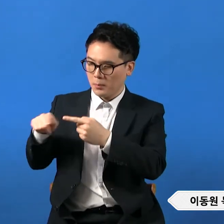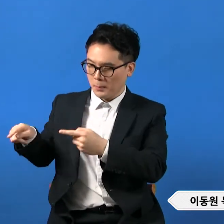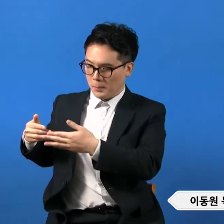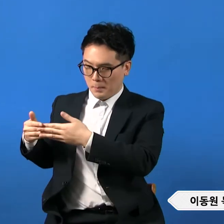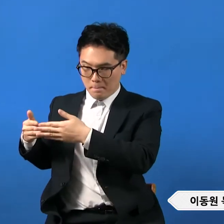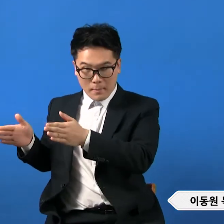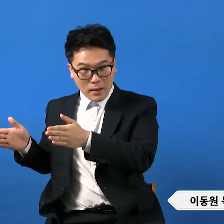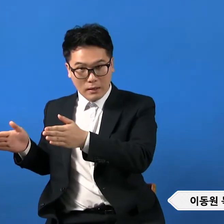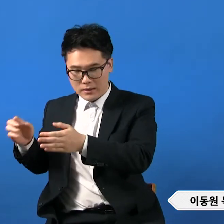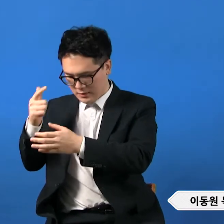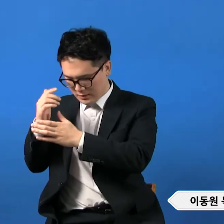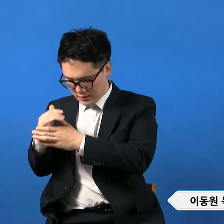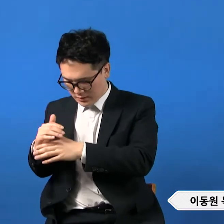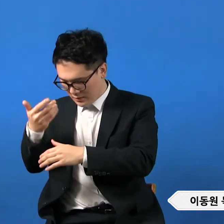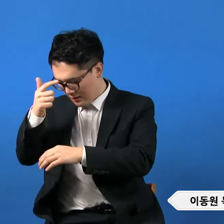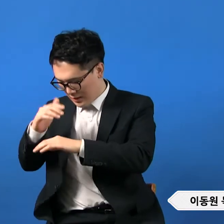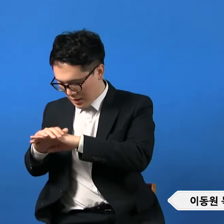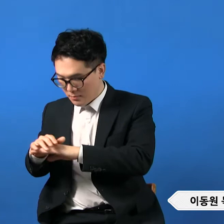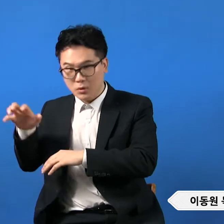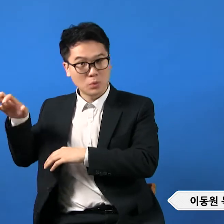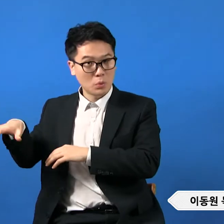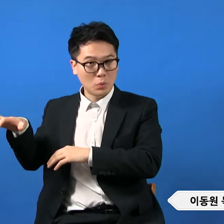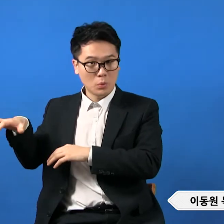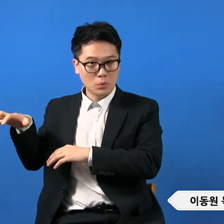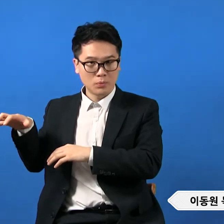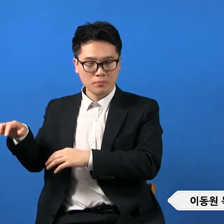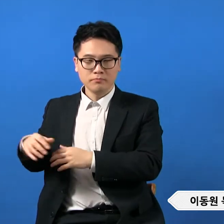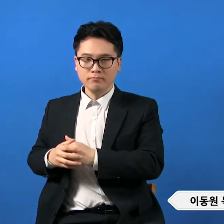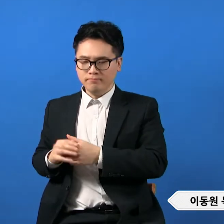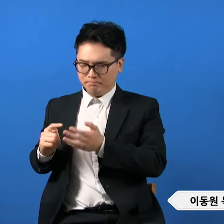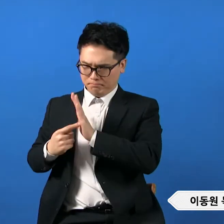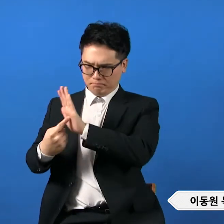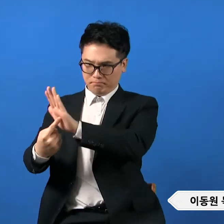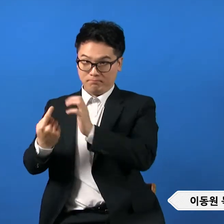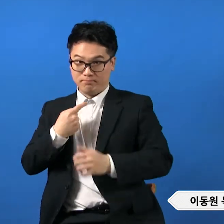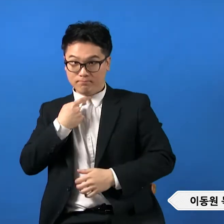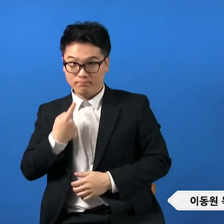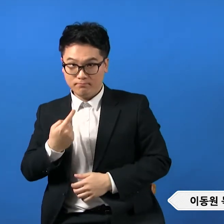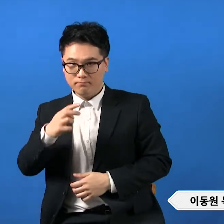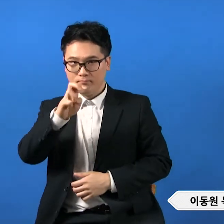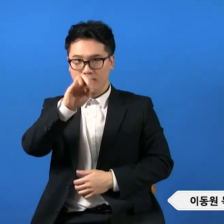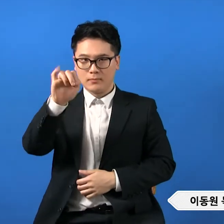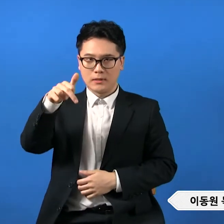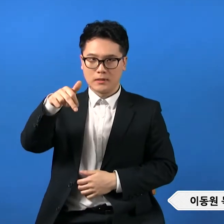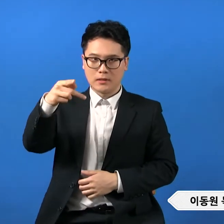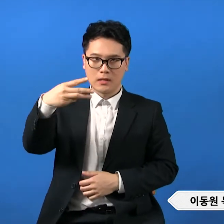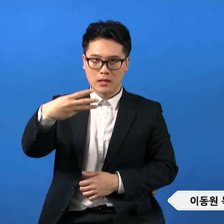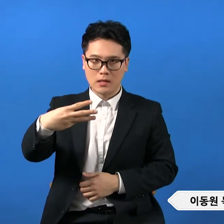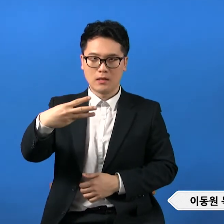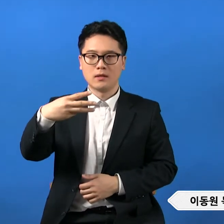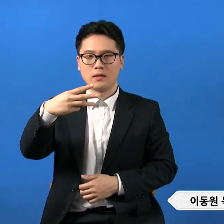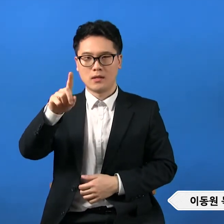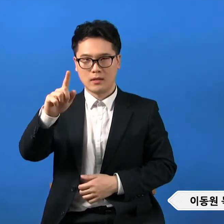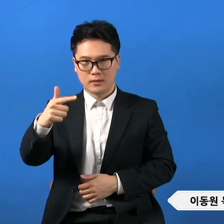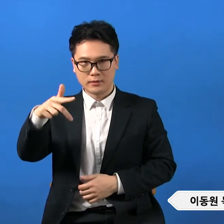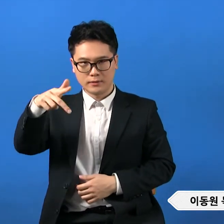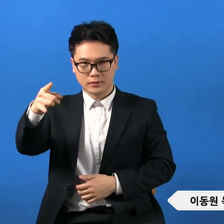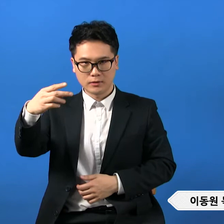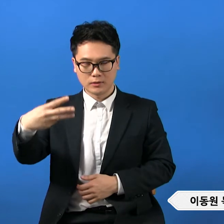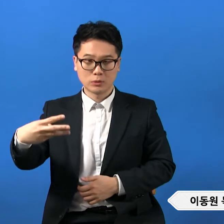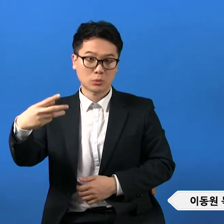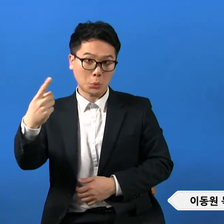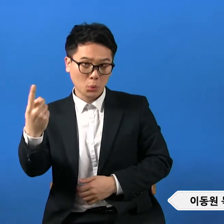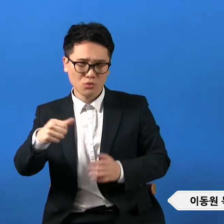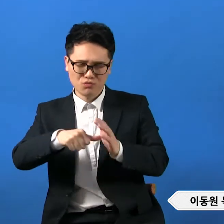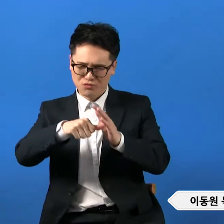채플에 거기 전시되어 있던 미켈란젤로의 유명한 사인 작품.